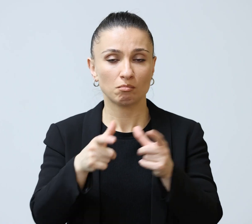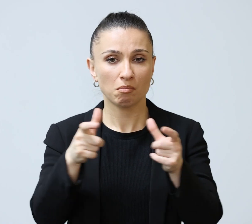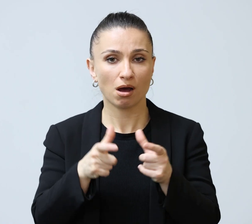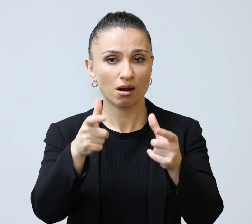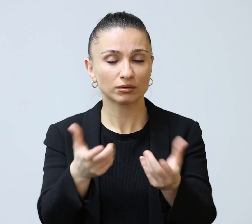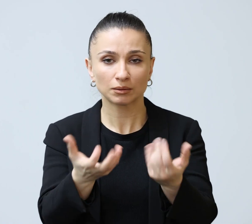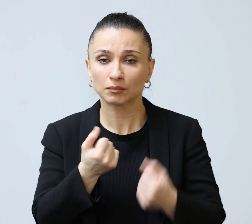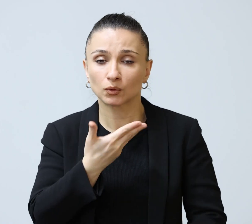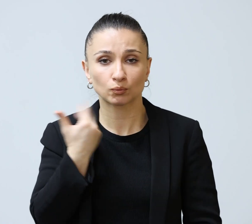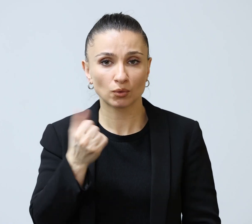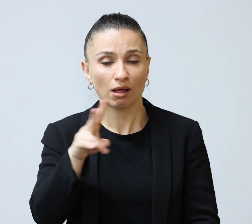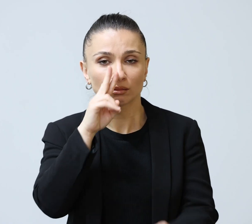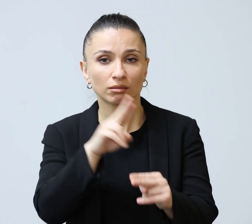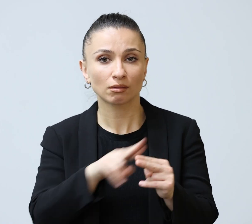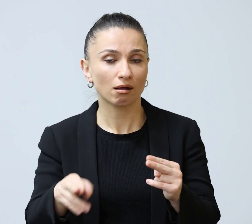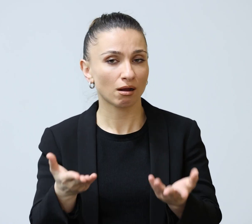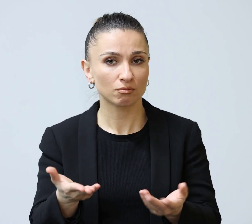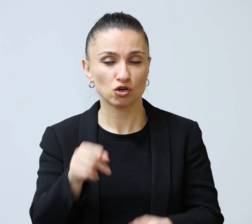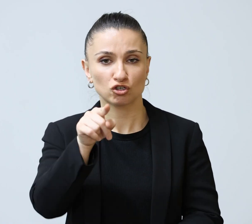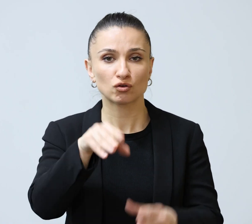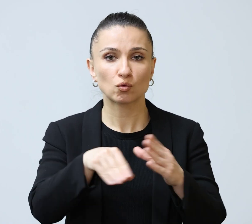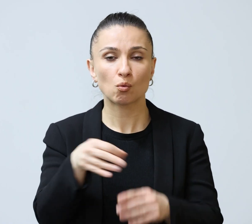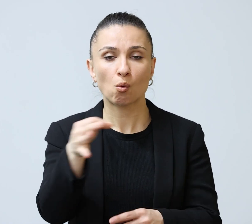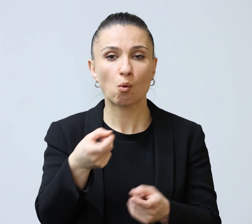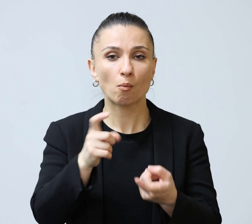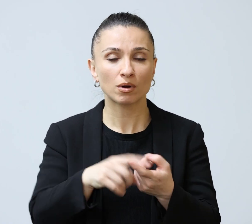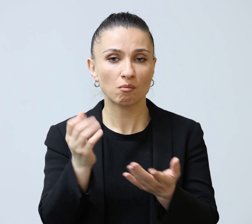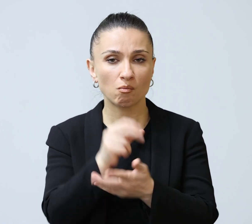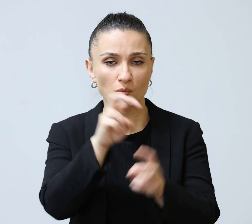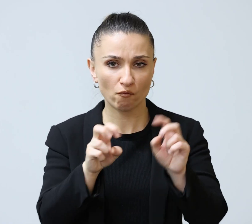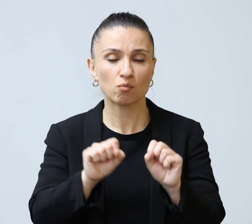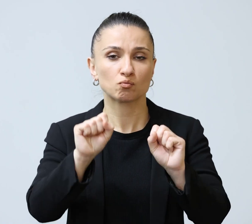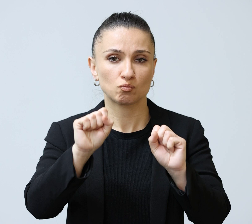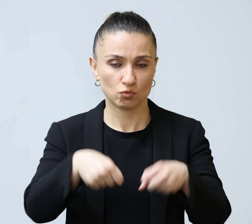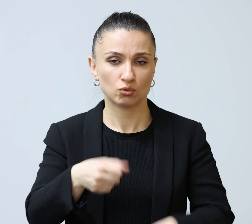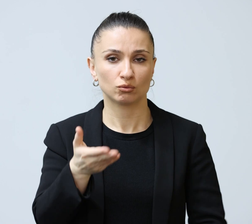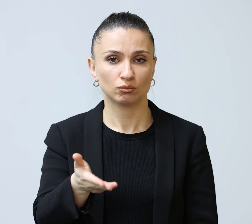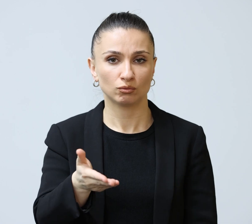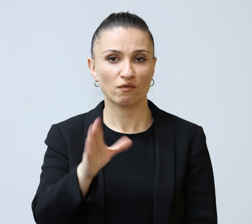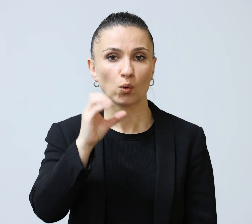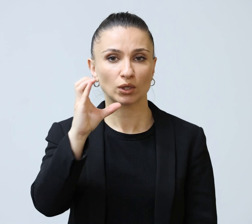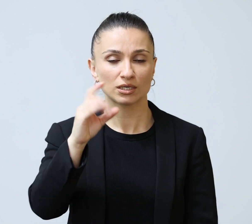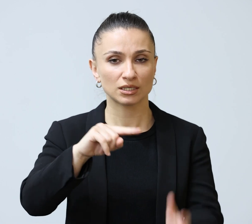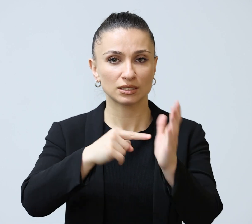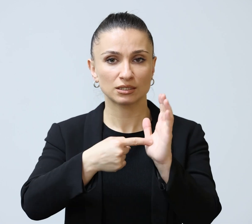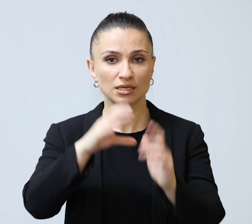voters.cec.gov.g։ Օգնության համար զանգահարիր մեր հեռախոսահամարին՝ բջջայինով 032